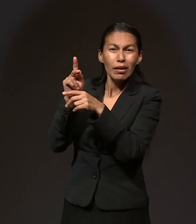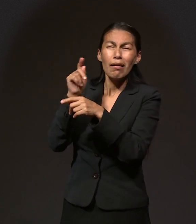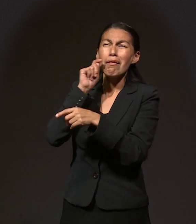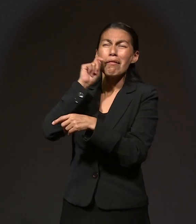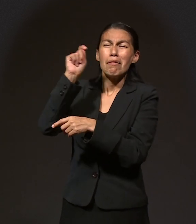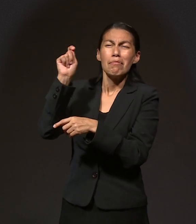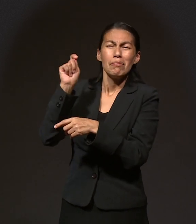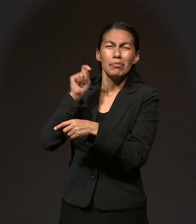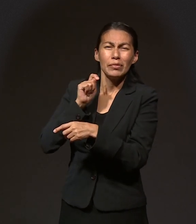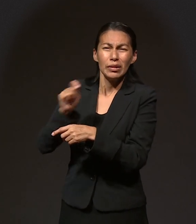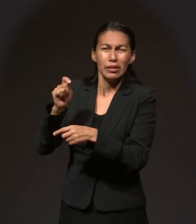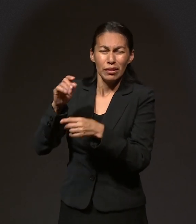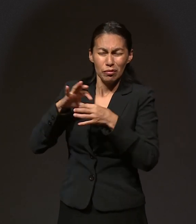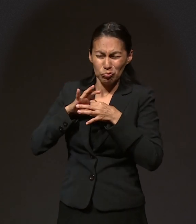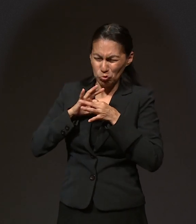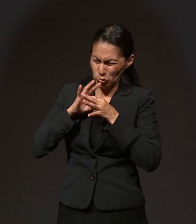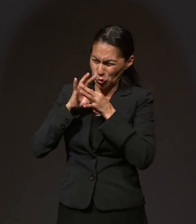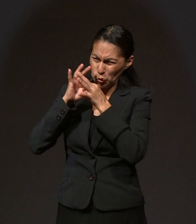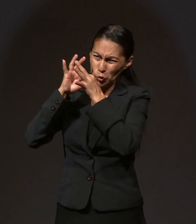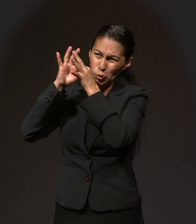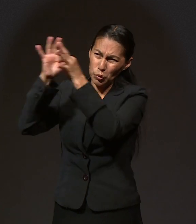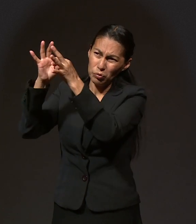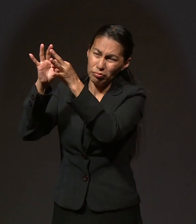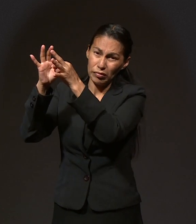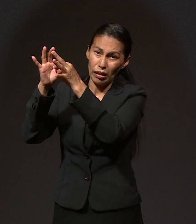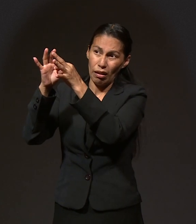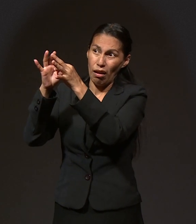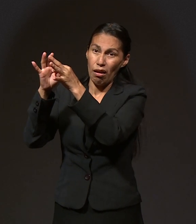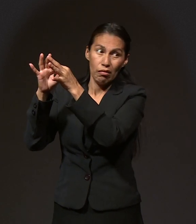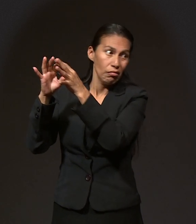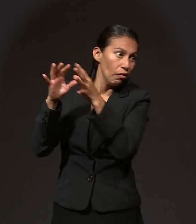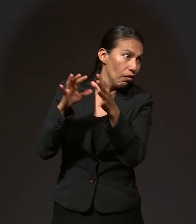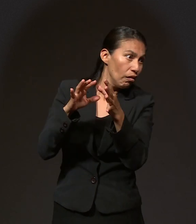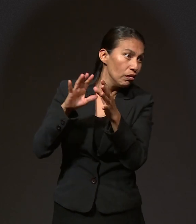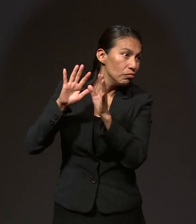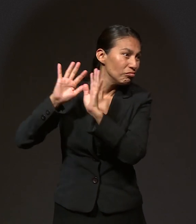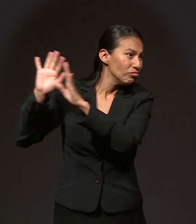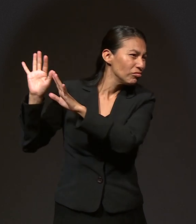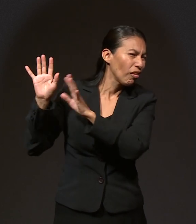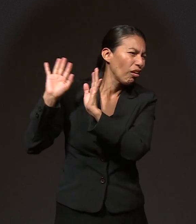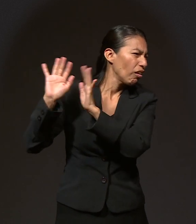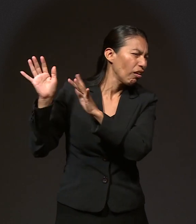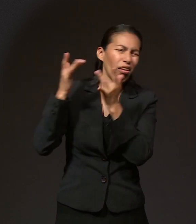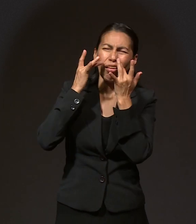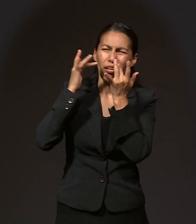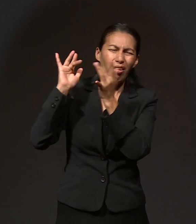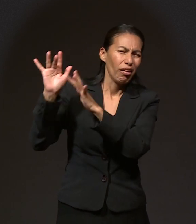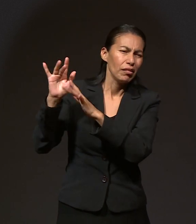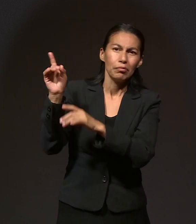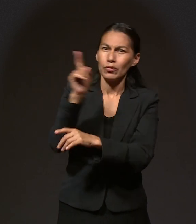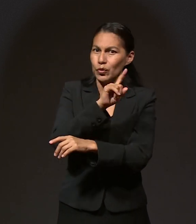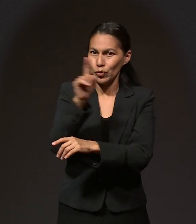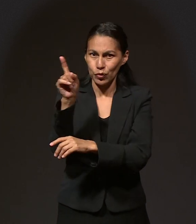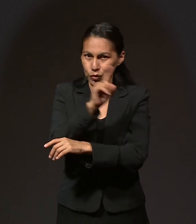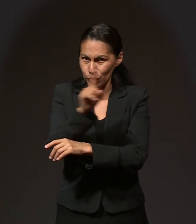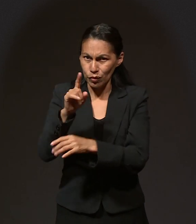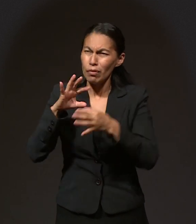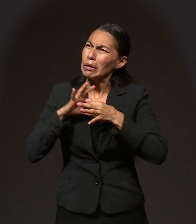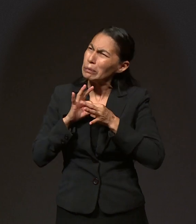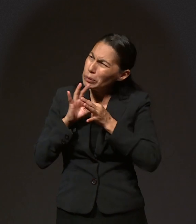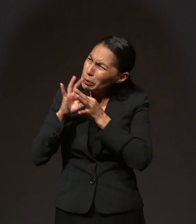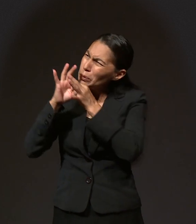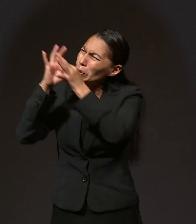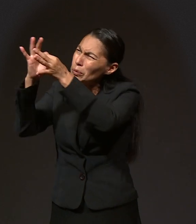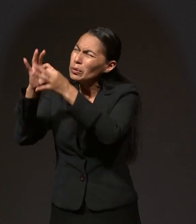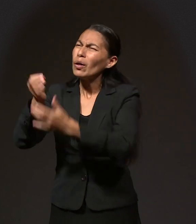una amistad fuerte, que nada pueda distraerte de tener comunión con Dios todos